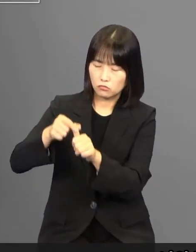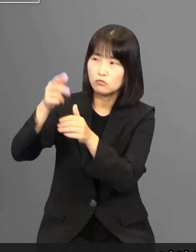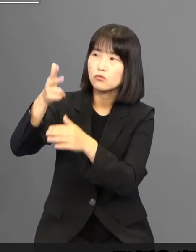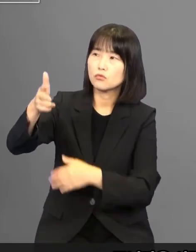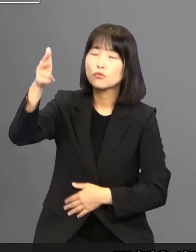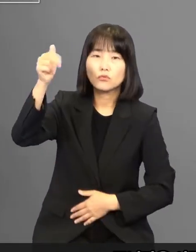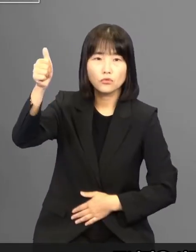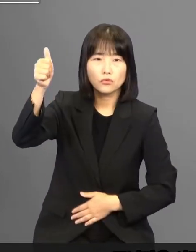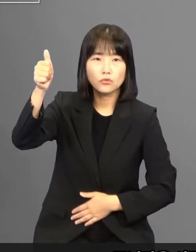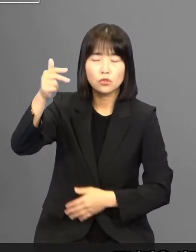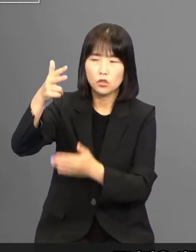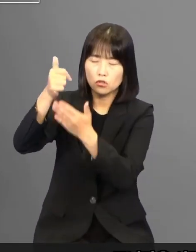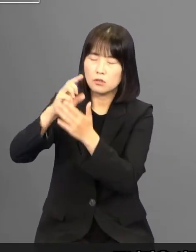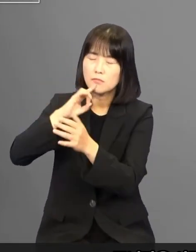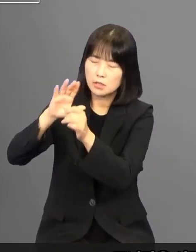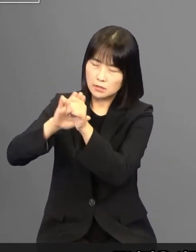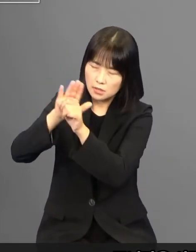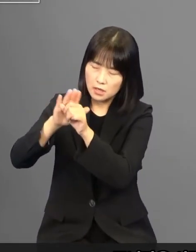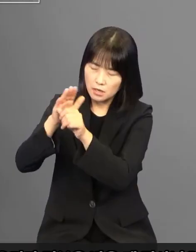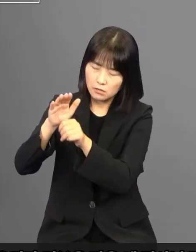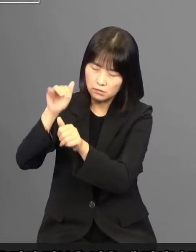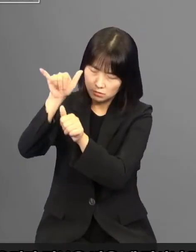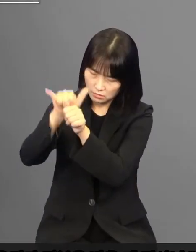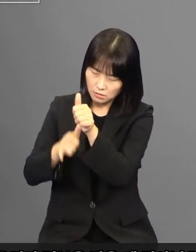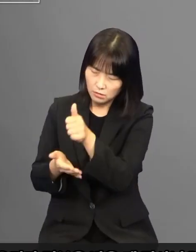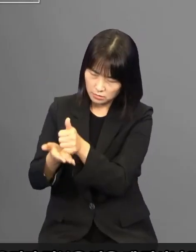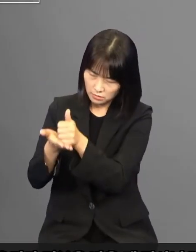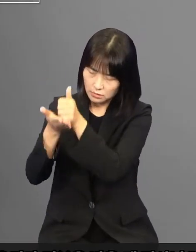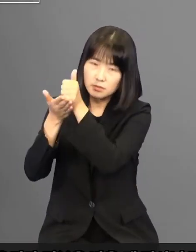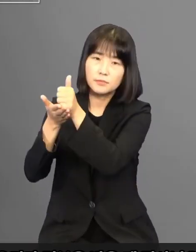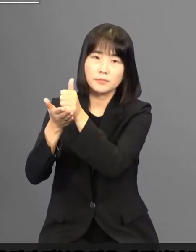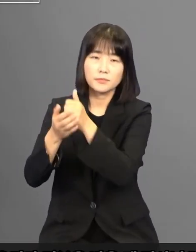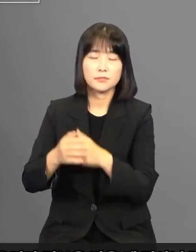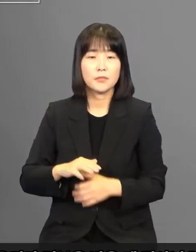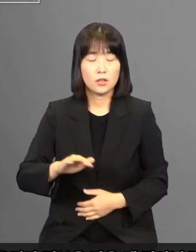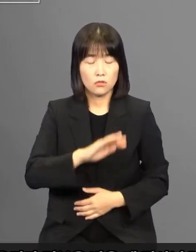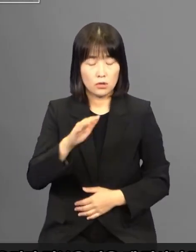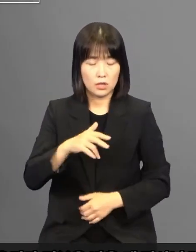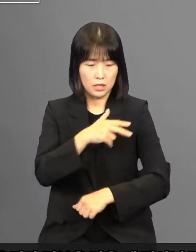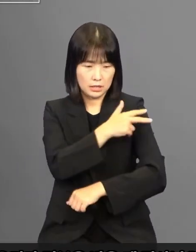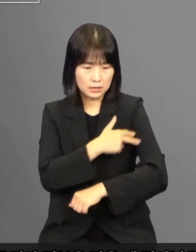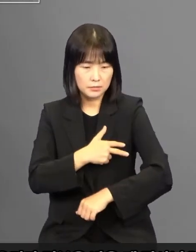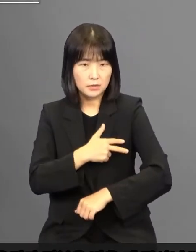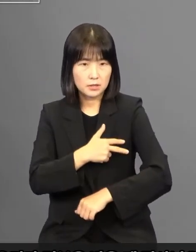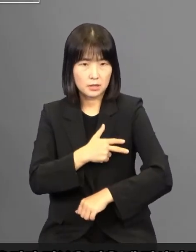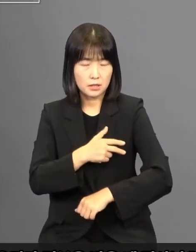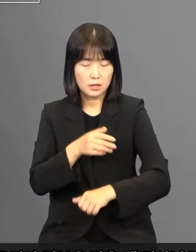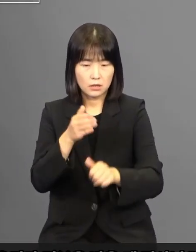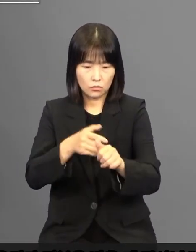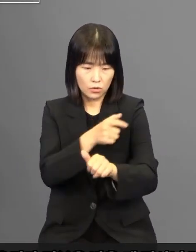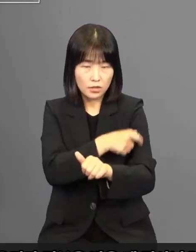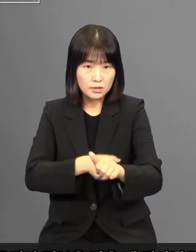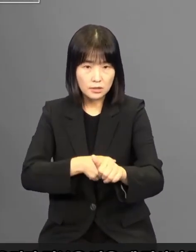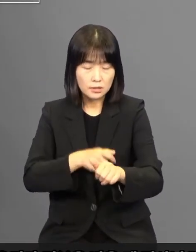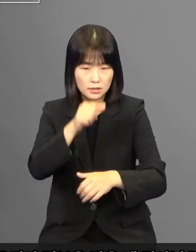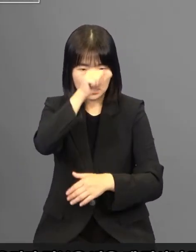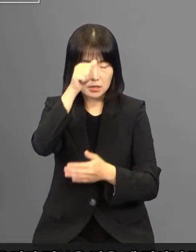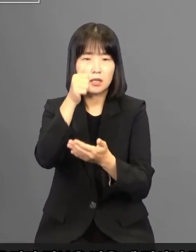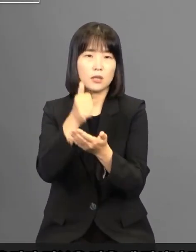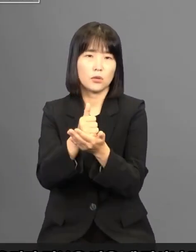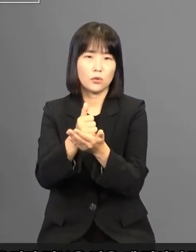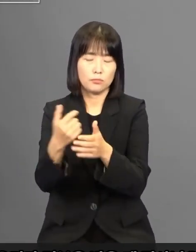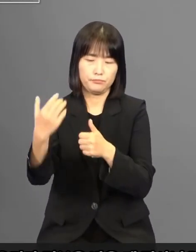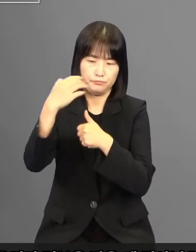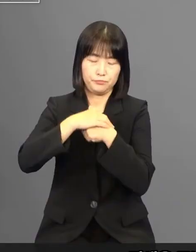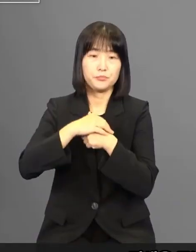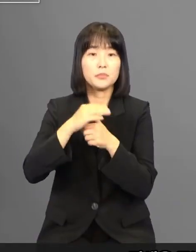구세주이십니다. 주님만을 사랑하며 섬기겠습니다. 우리가 직분을 받을 때 집사님으로, 권사님으로, 장로님으로